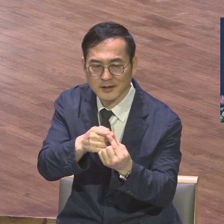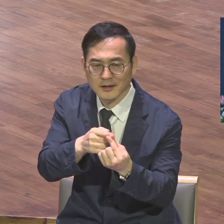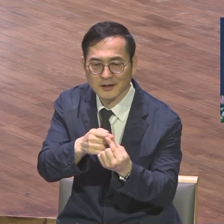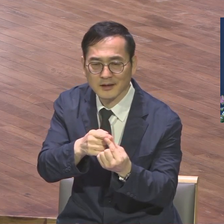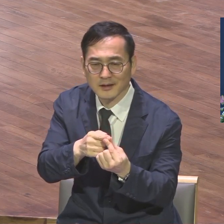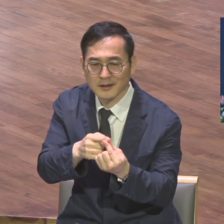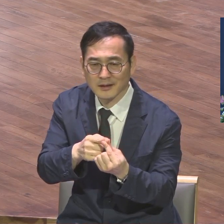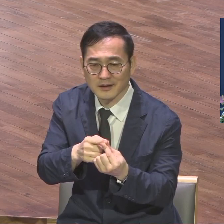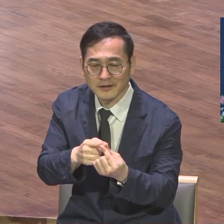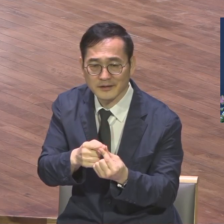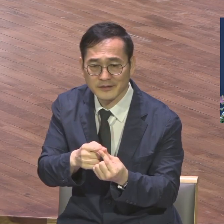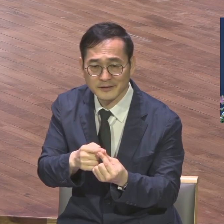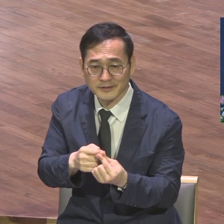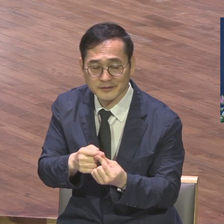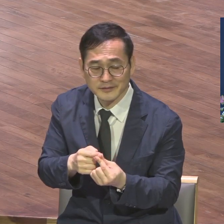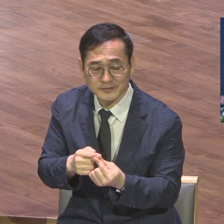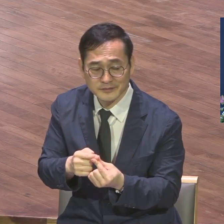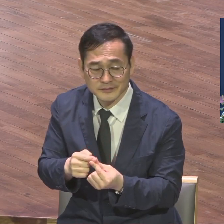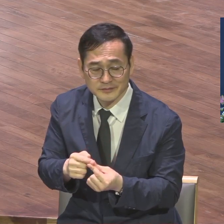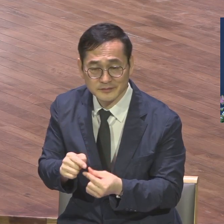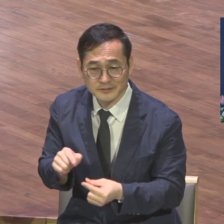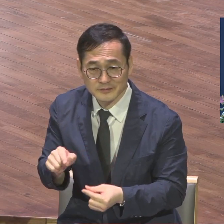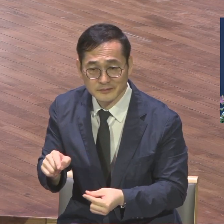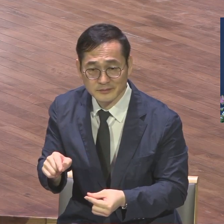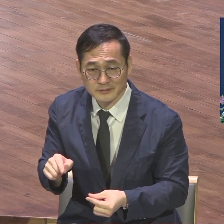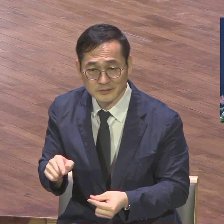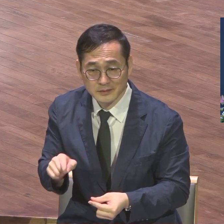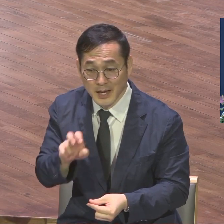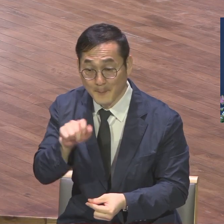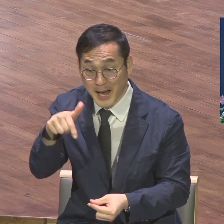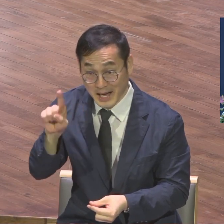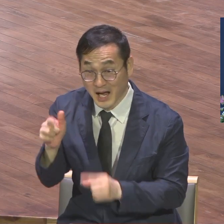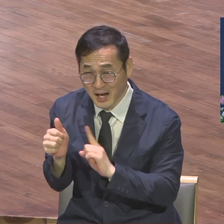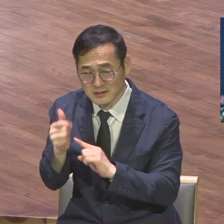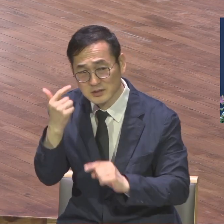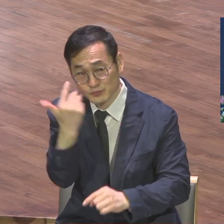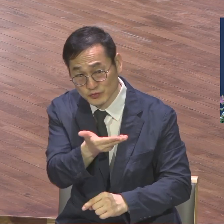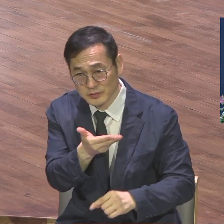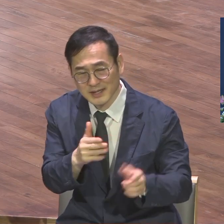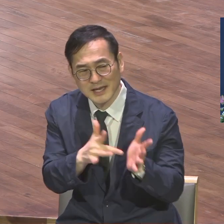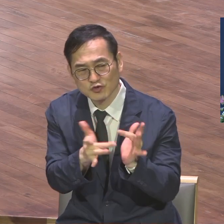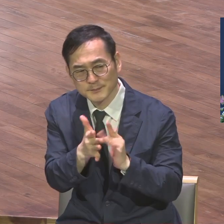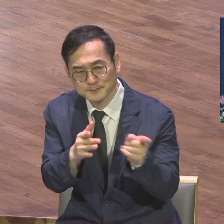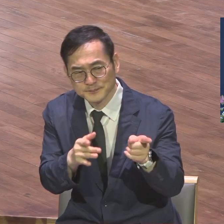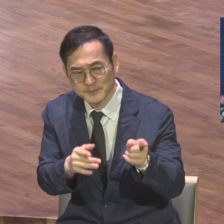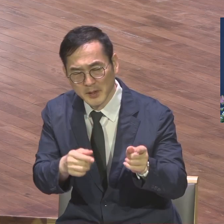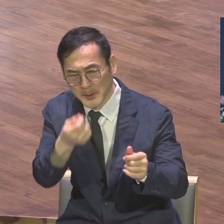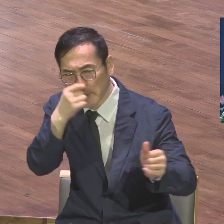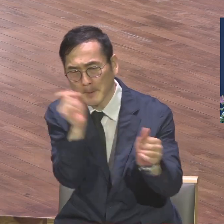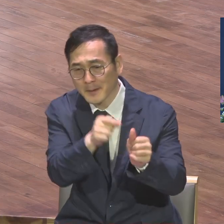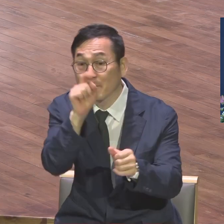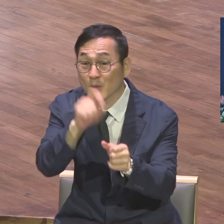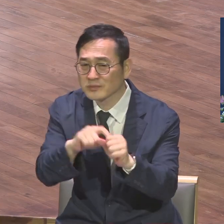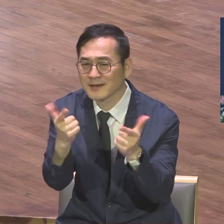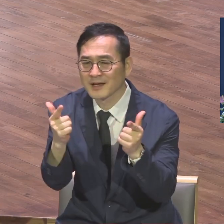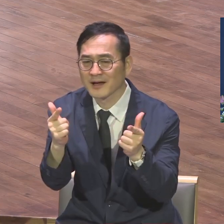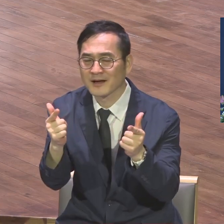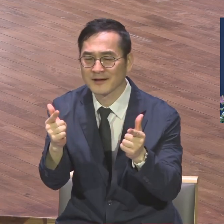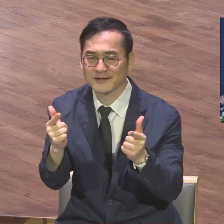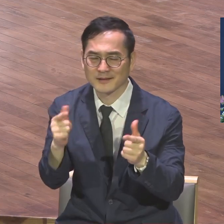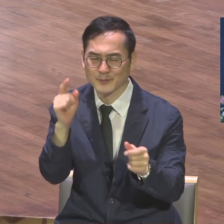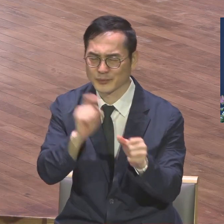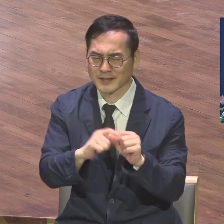질문이 예수님을 공경에 빠뜨리기 위한 질문이라기보다는